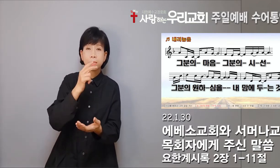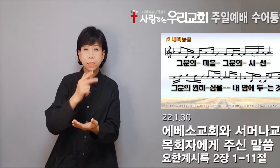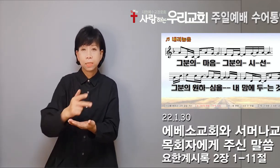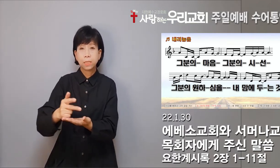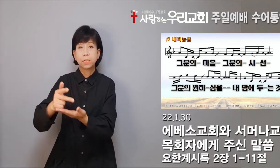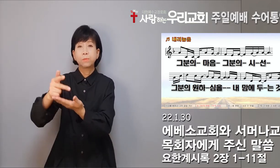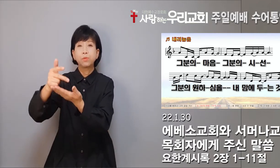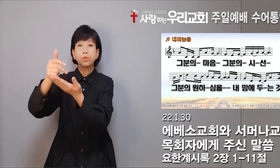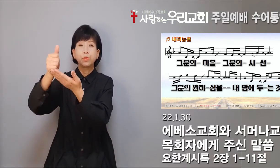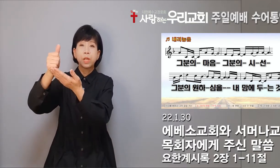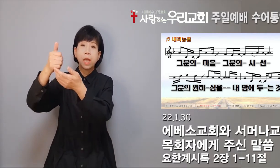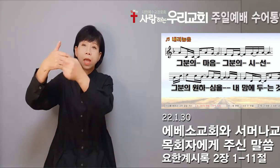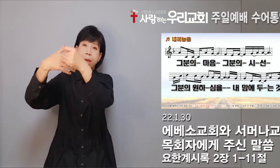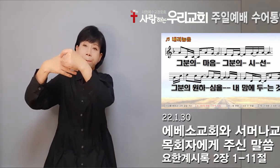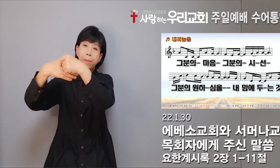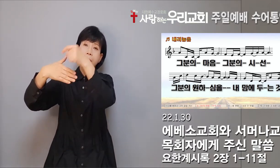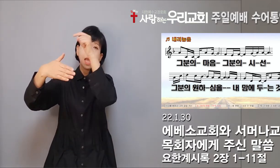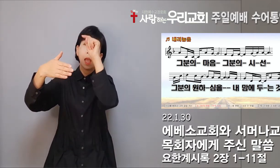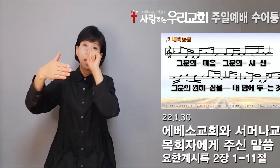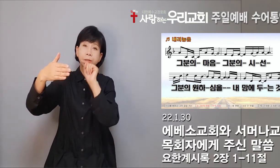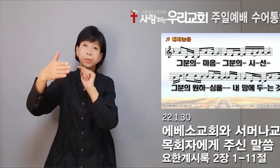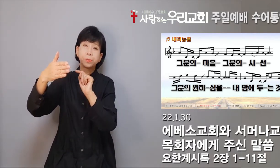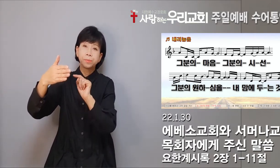그분의 마음